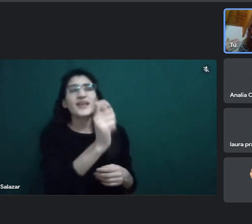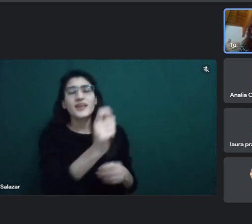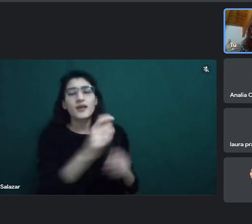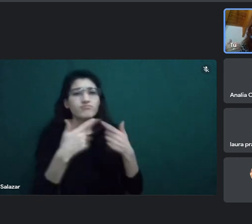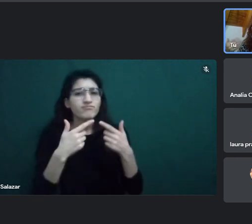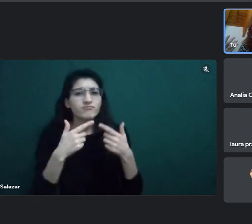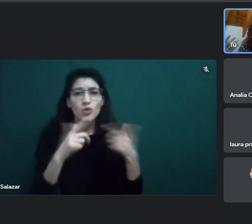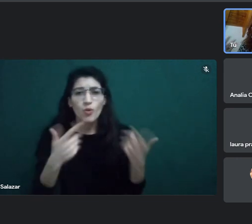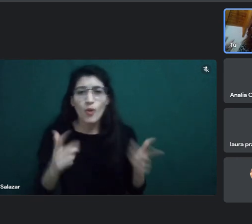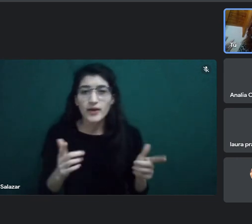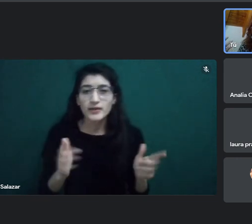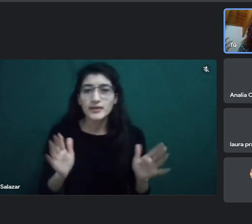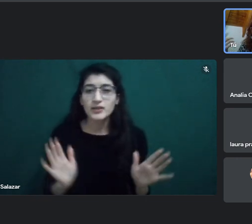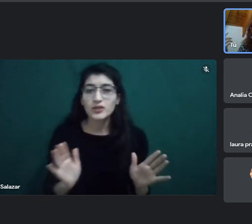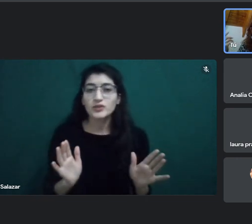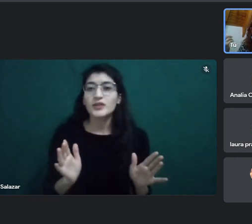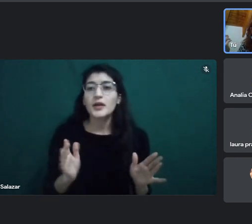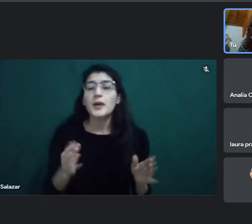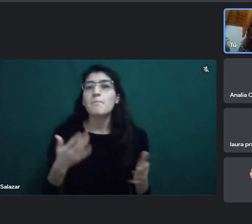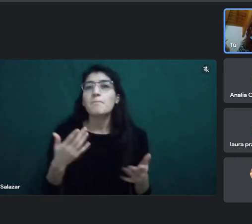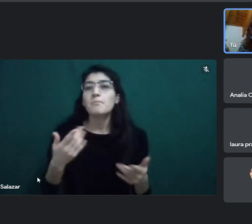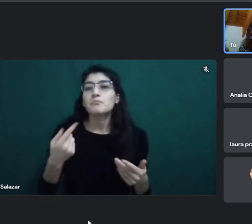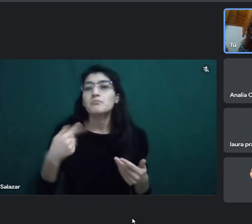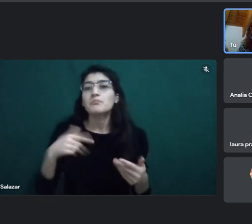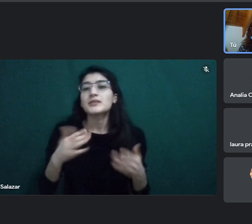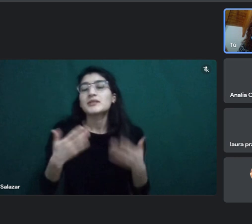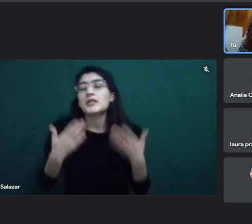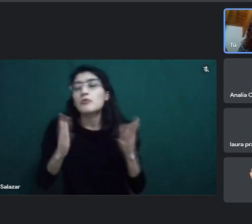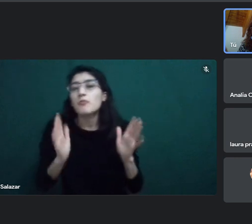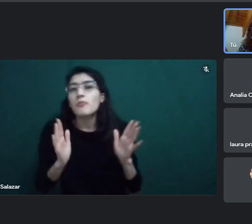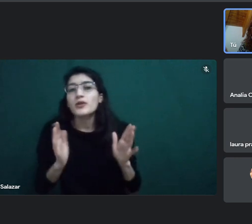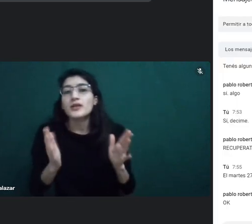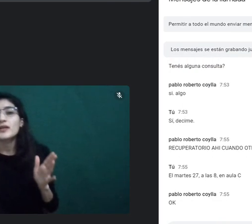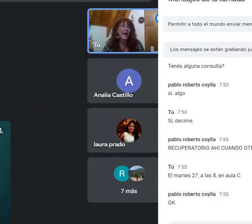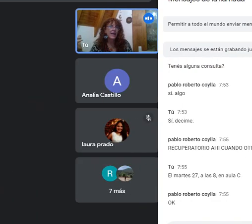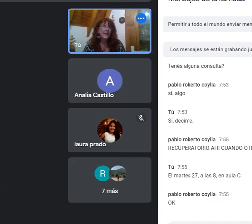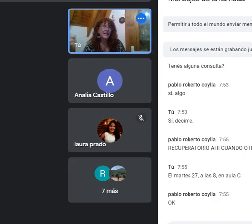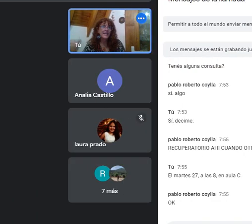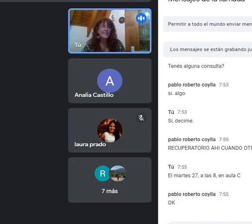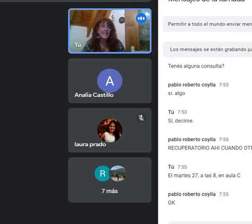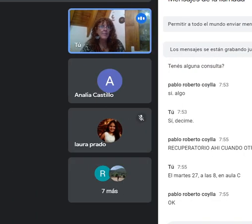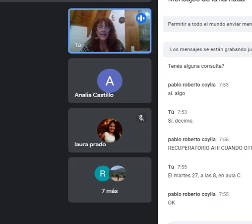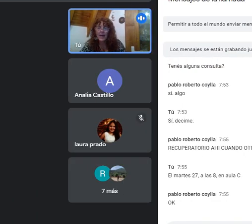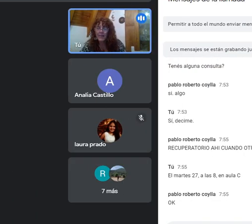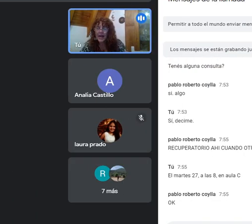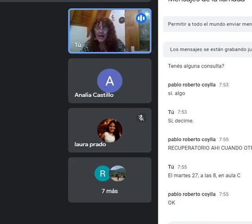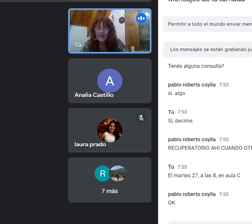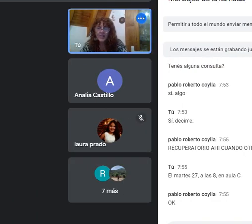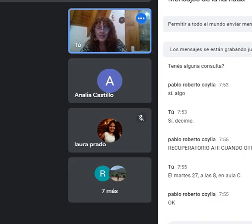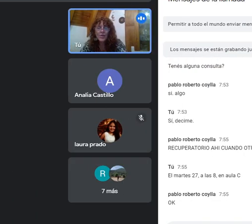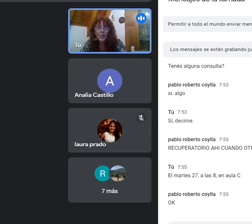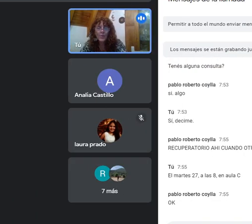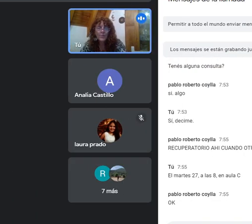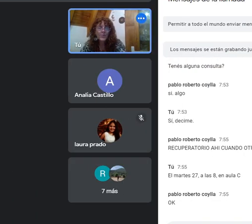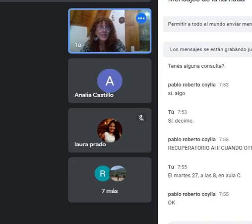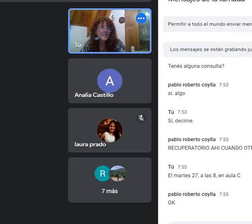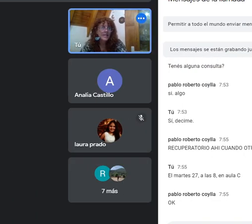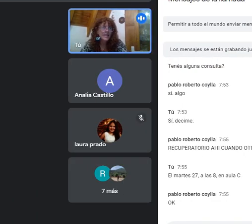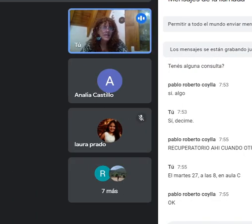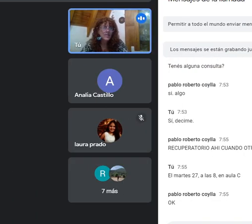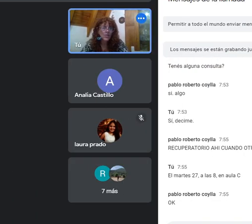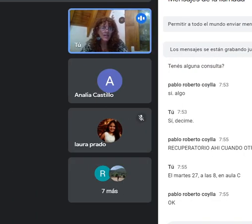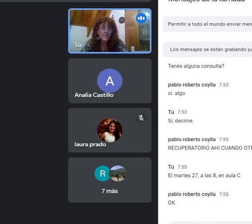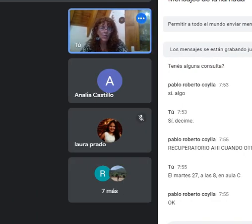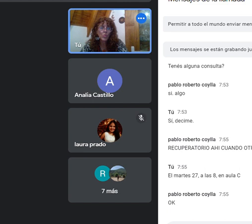que es usted o ustedes, que es la misma palabra en inglés. Yo se las copio acá. Es la palabra you, ¿sí?